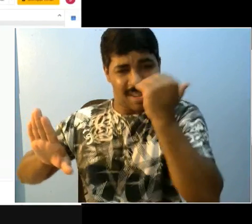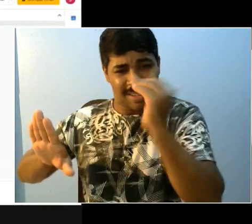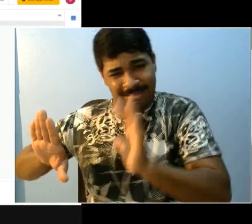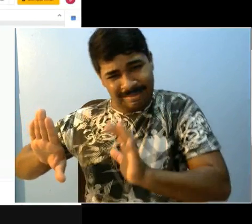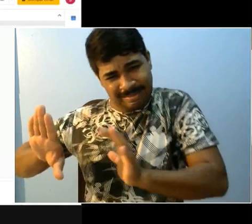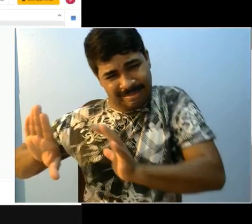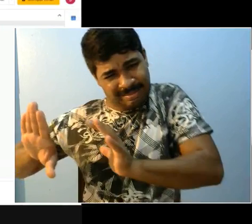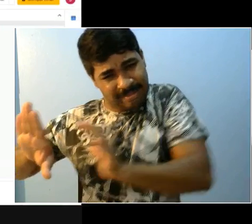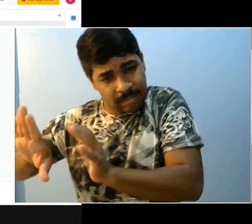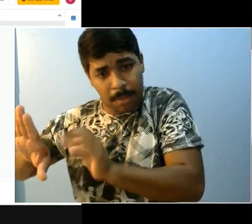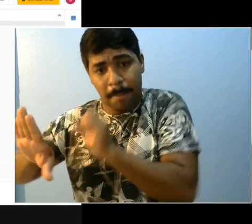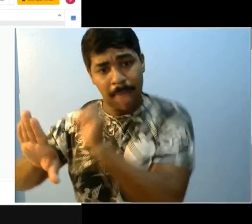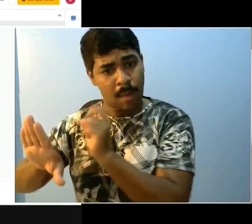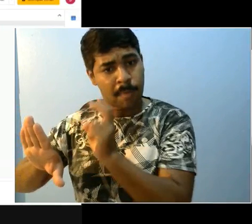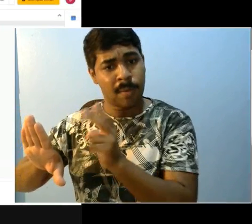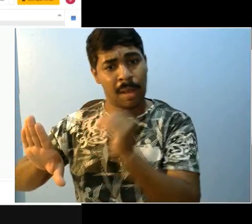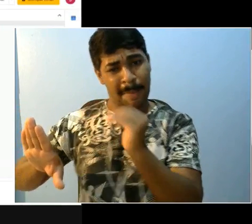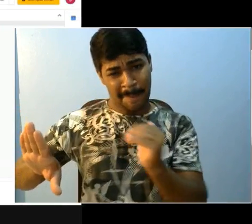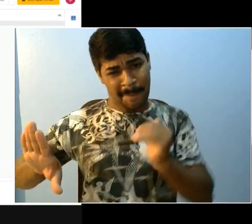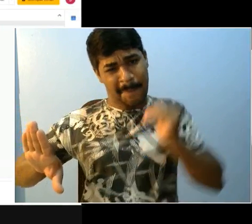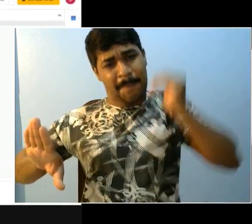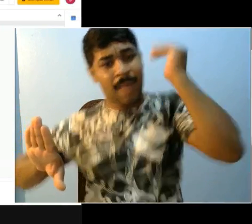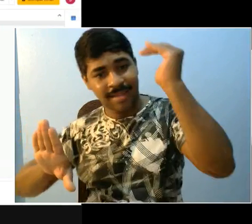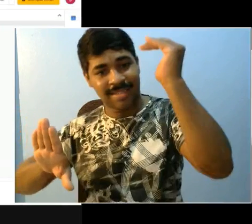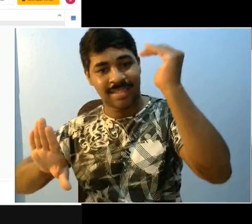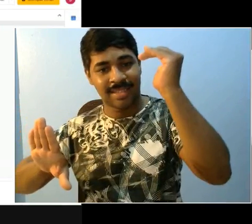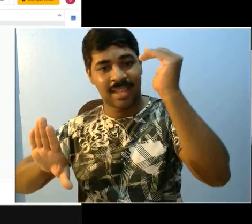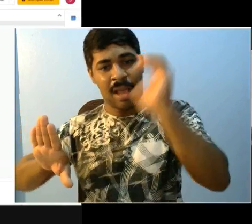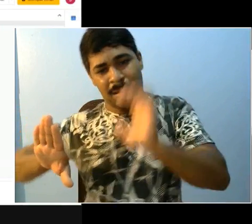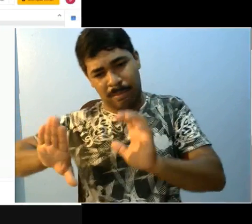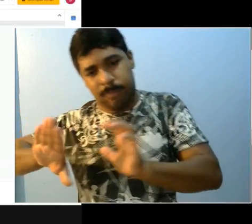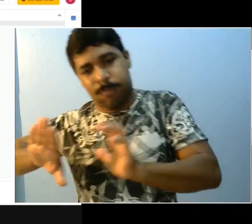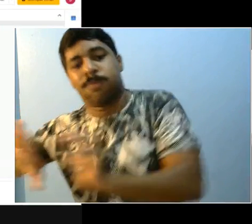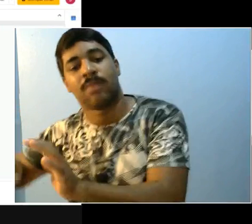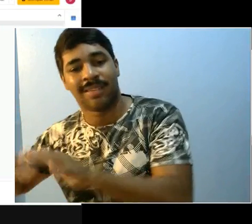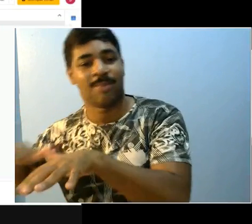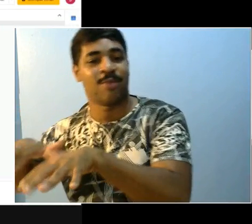Então, eu preciso aplicar uma força que supere isso.